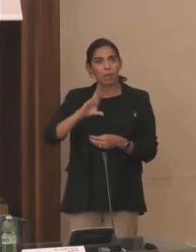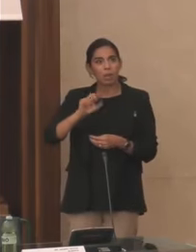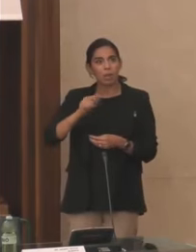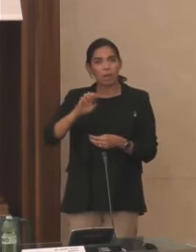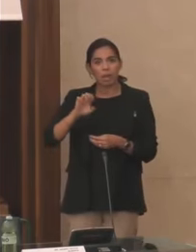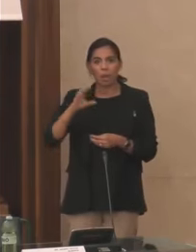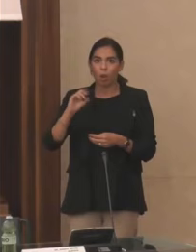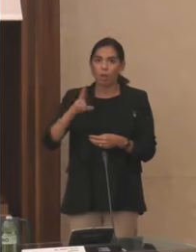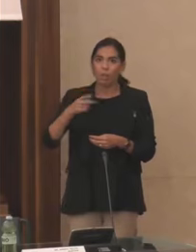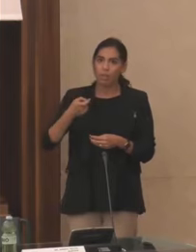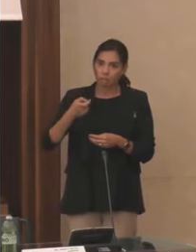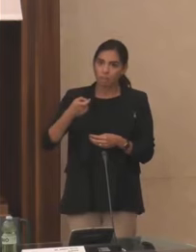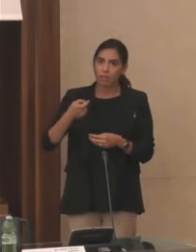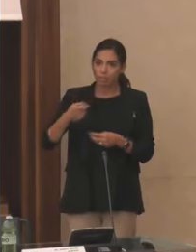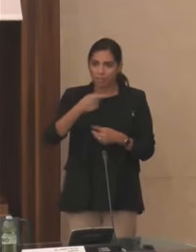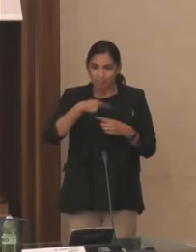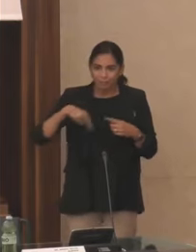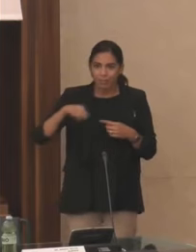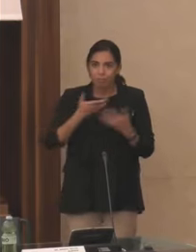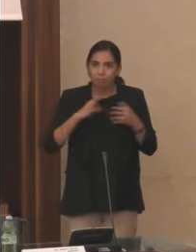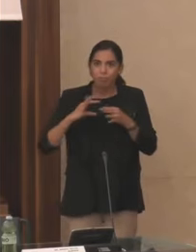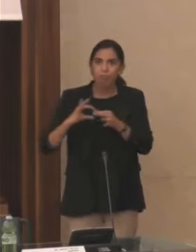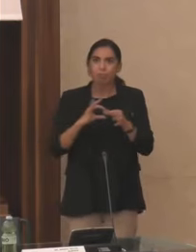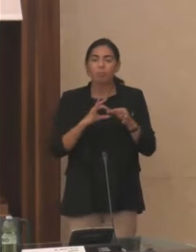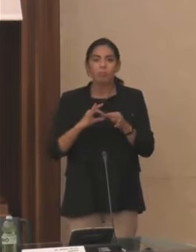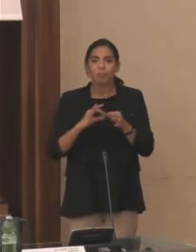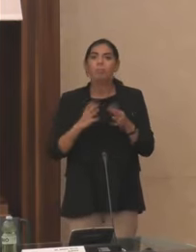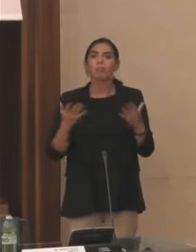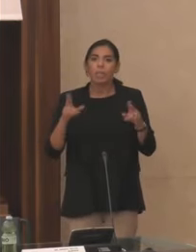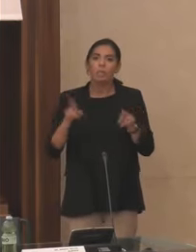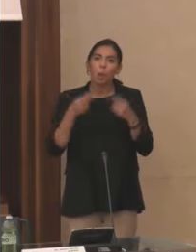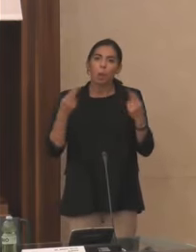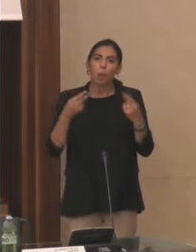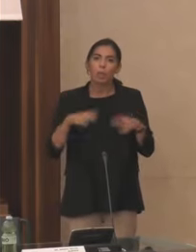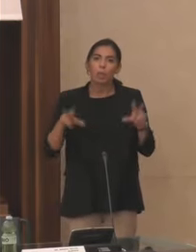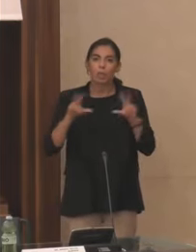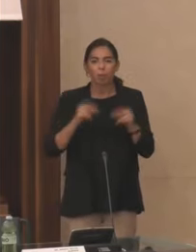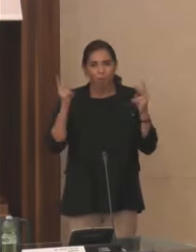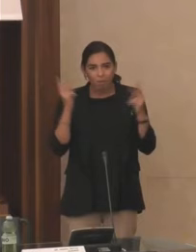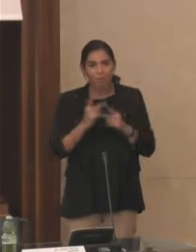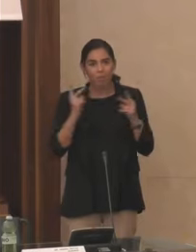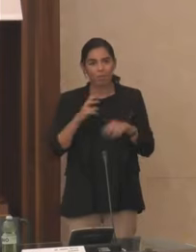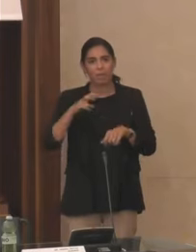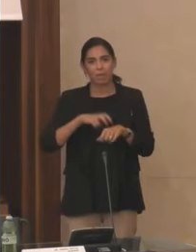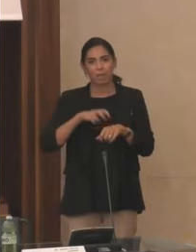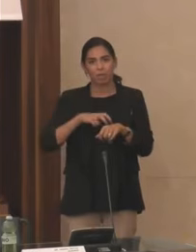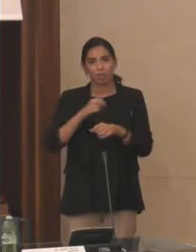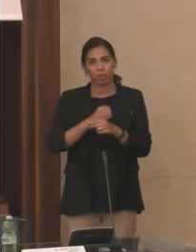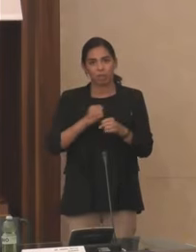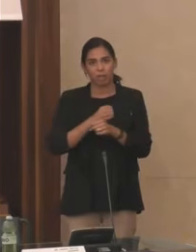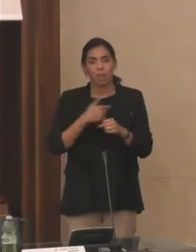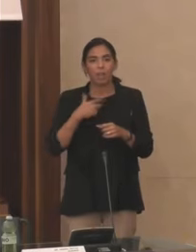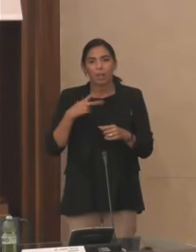Mauro, con tutti i nostri amici, mi hanno fatto e ci ha fatto riscoprire veramente la medicina. E spero che ne